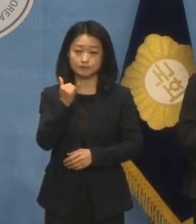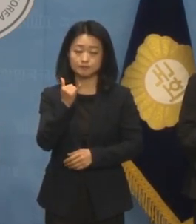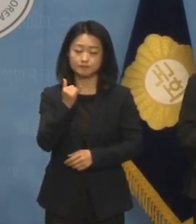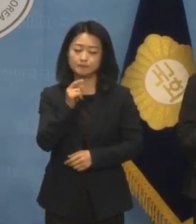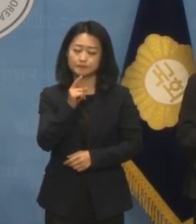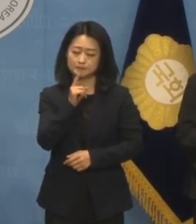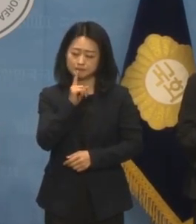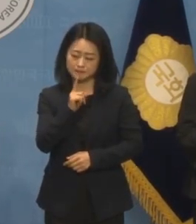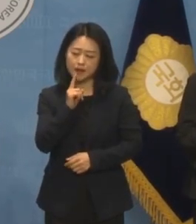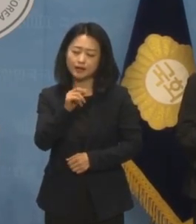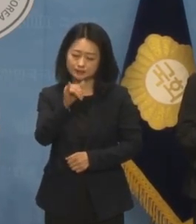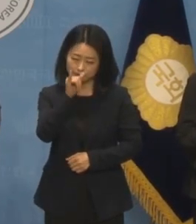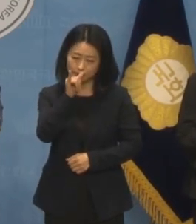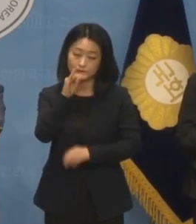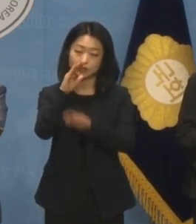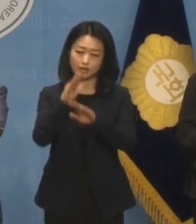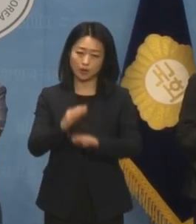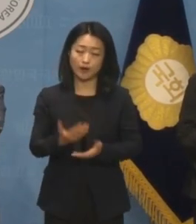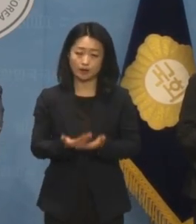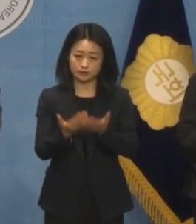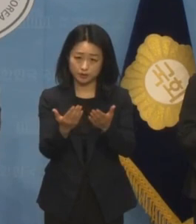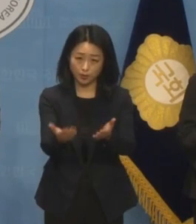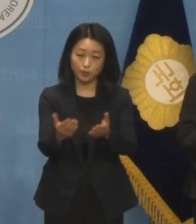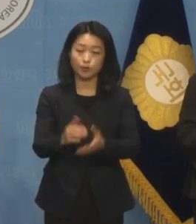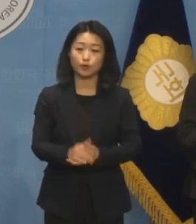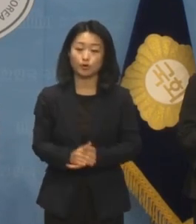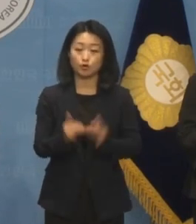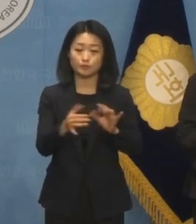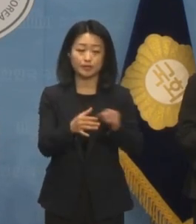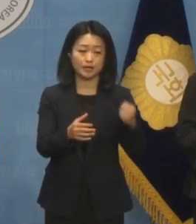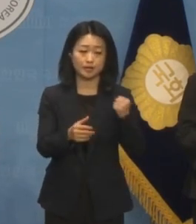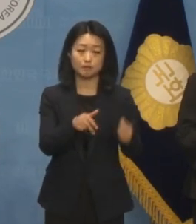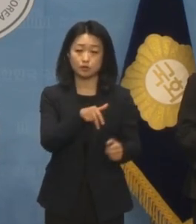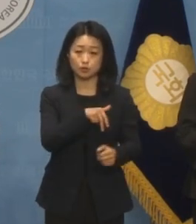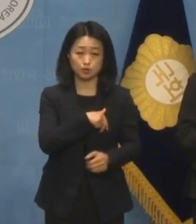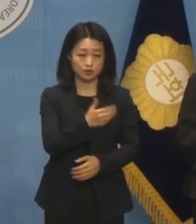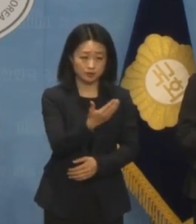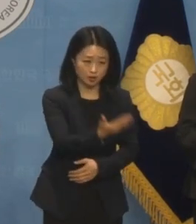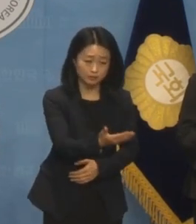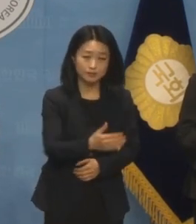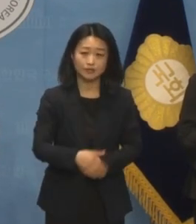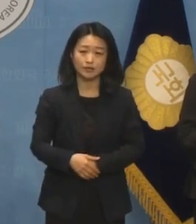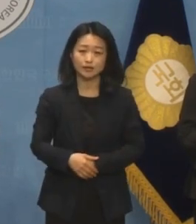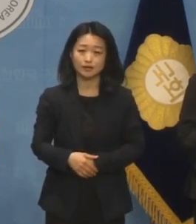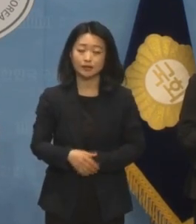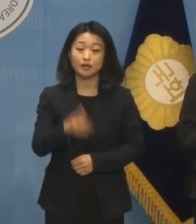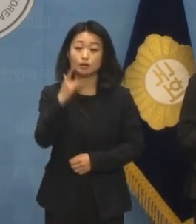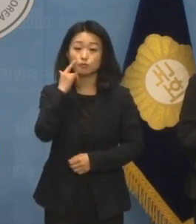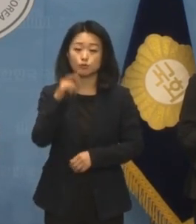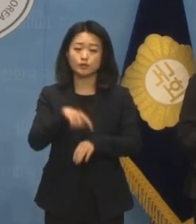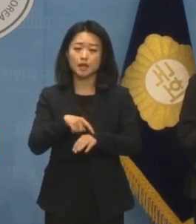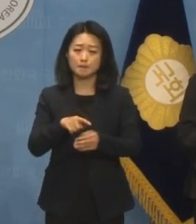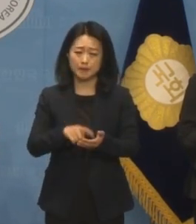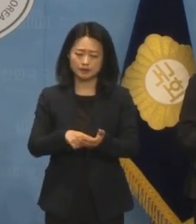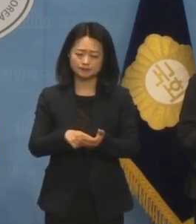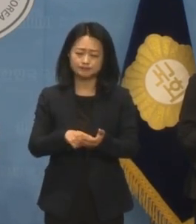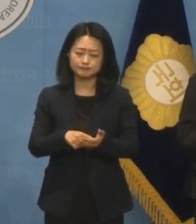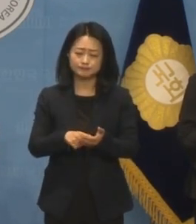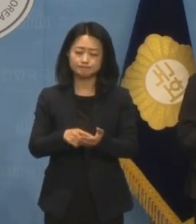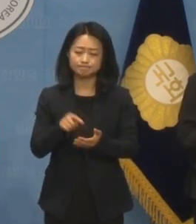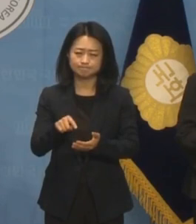기자님들께도 다시 한번 소개해드리고 또 국민의 부모님들께 정말 피눈물 나는 그 부모님 심정으로 호소드리기